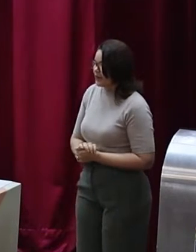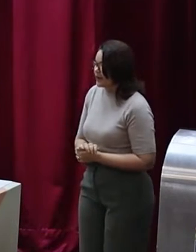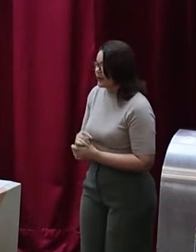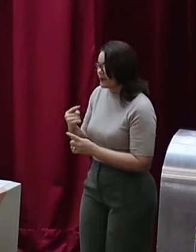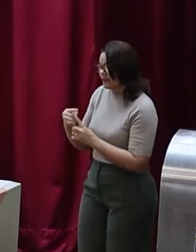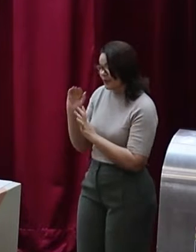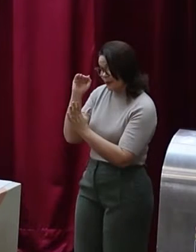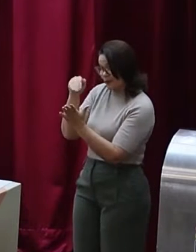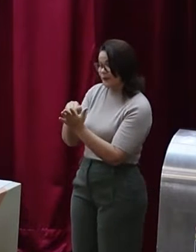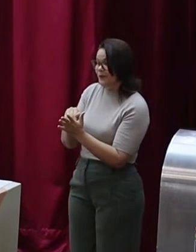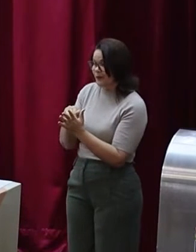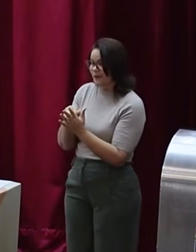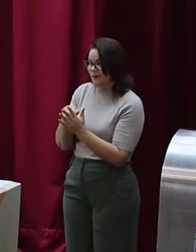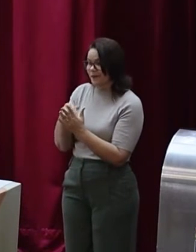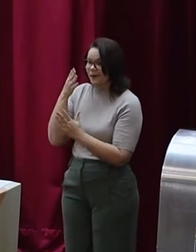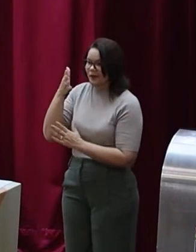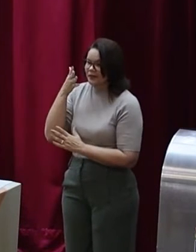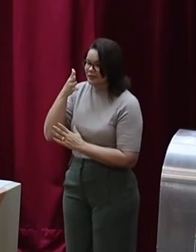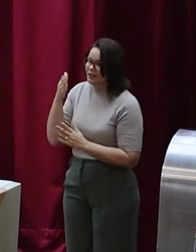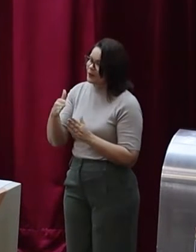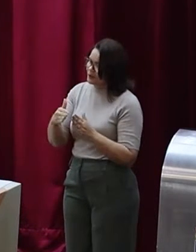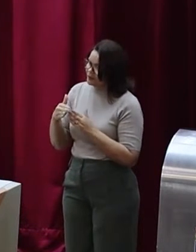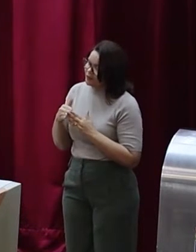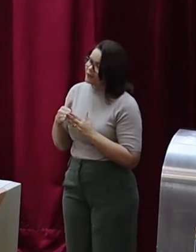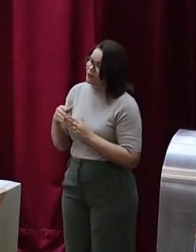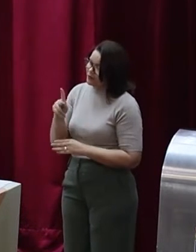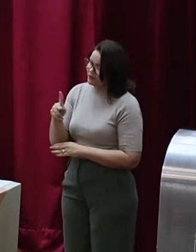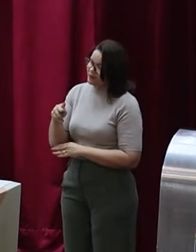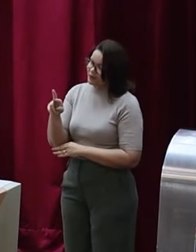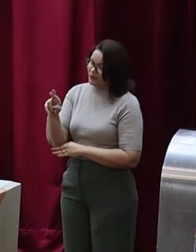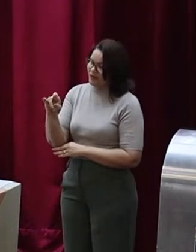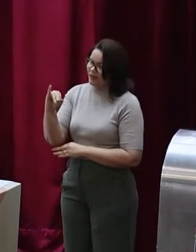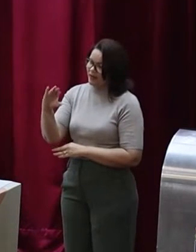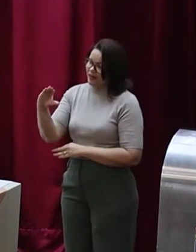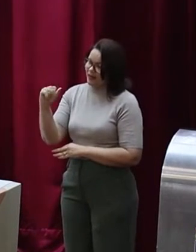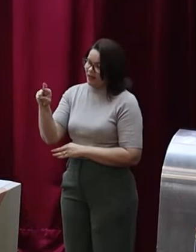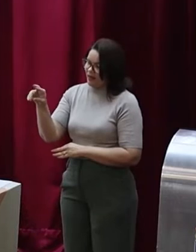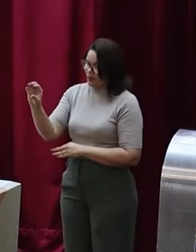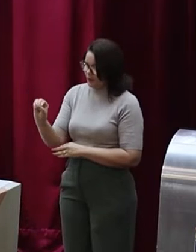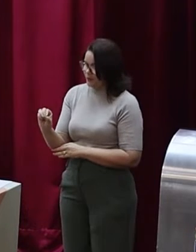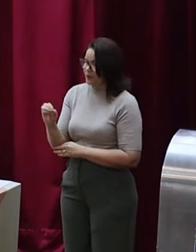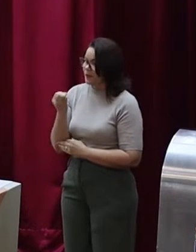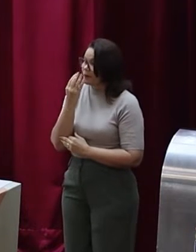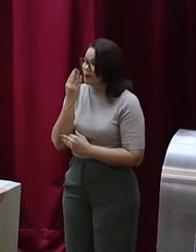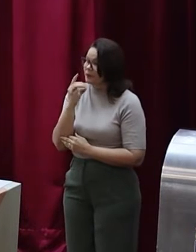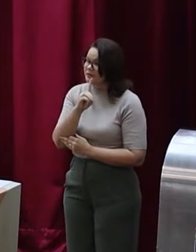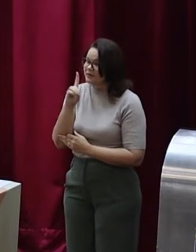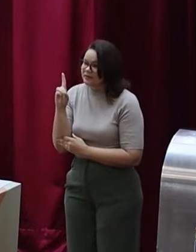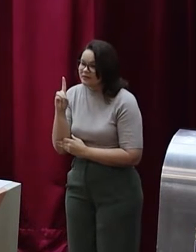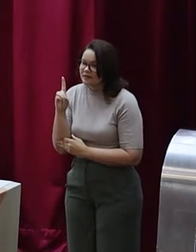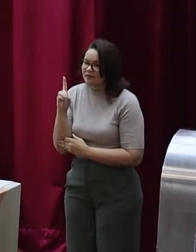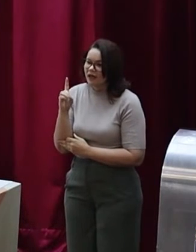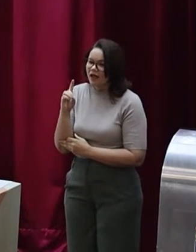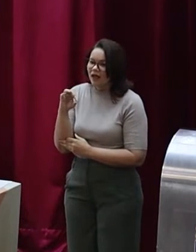último palestrante. Então, por favor, professor Ricardo Nascimento. Bom dia a todas e a